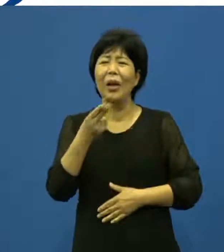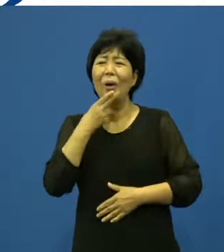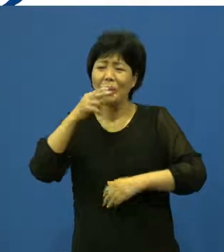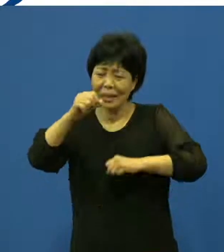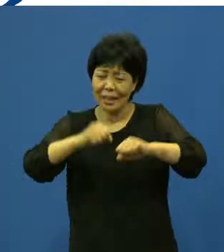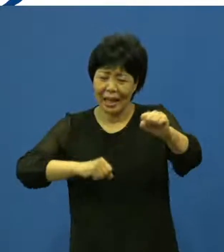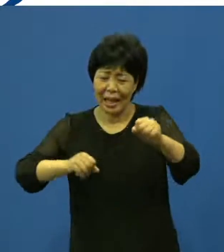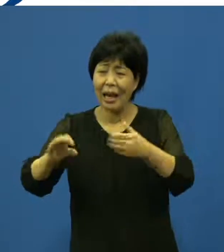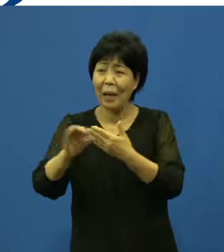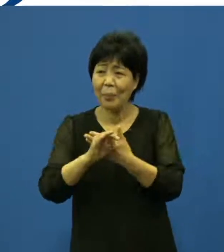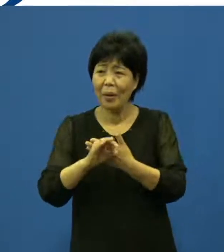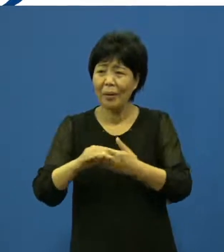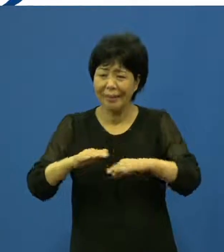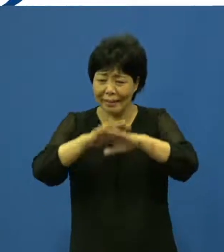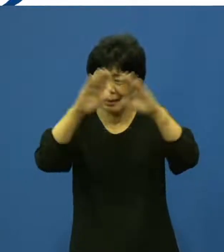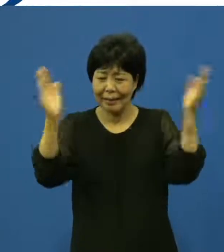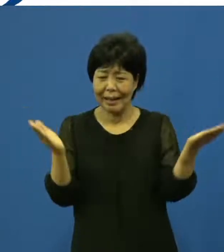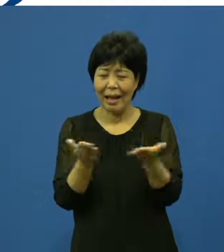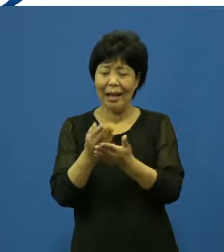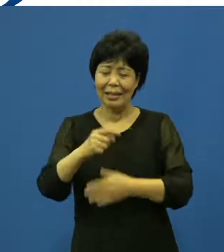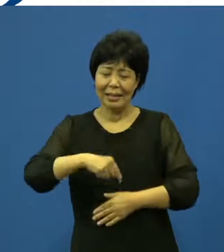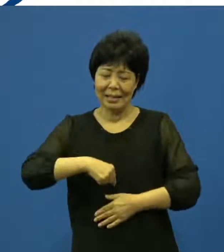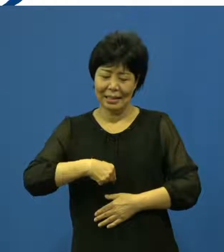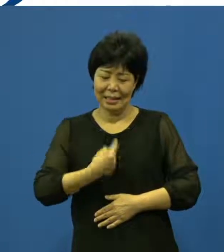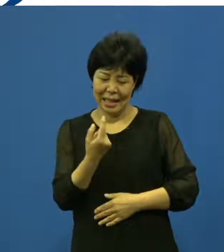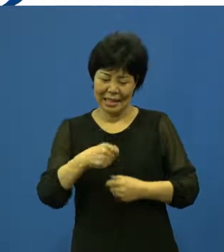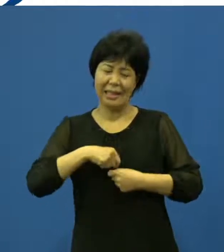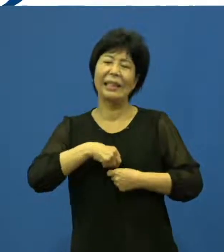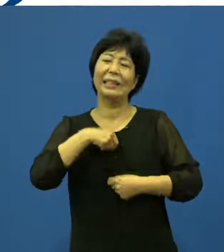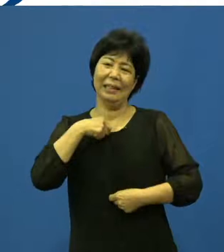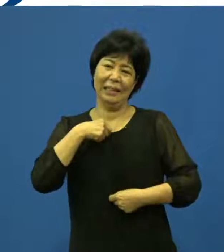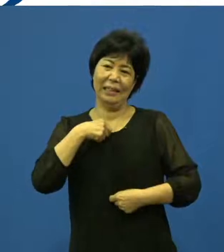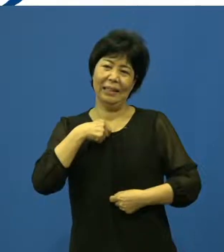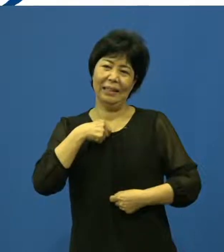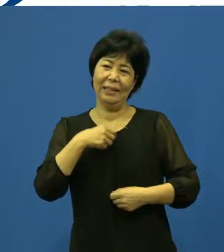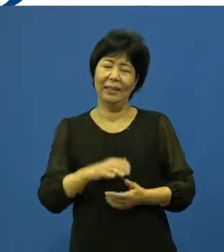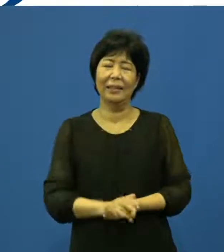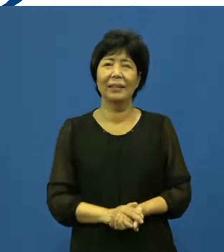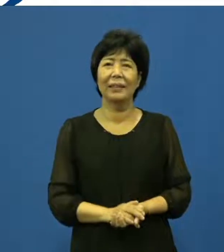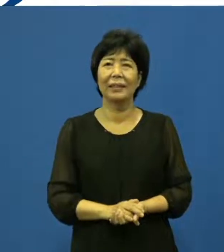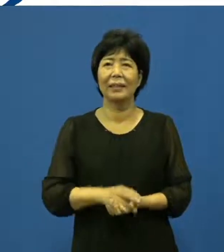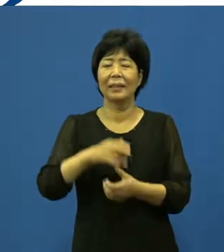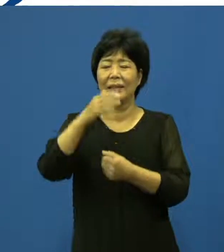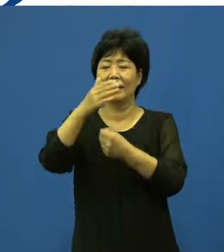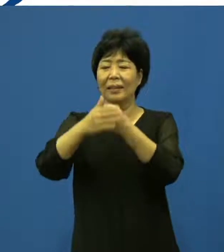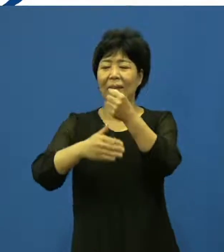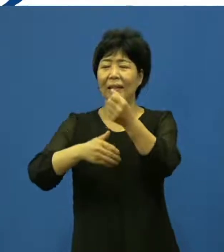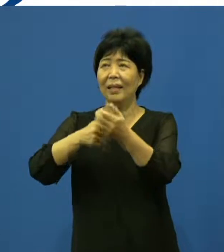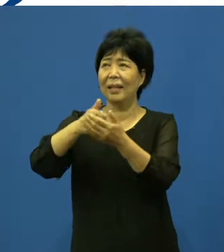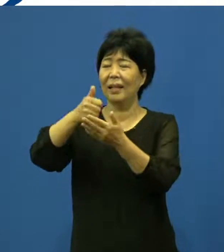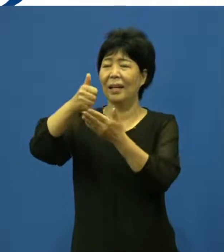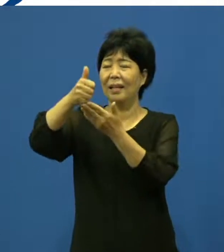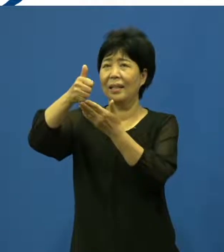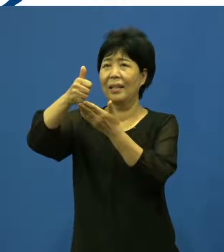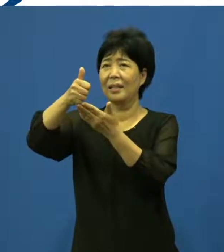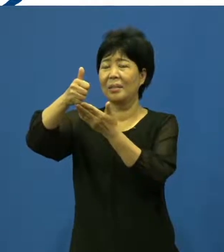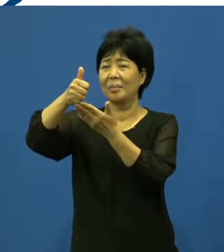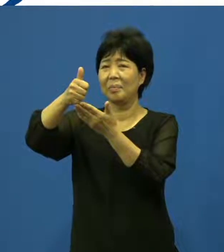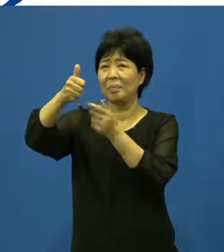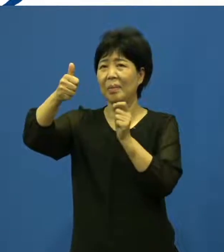자기 의예요. 자기 공로로 남아요. 그리고 하나님 앞에 따져요. 시험에 들어요.